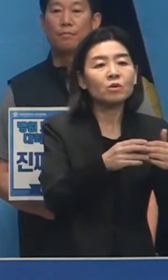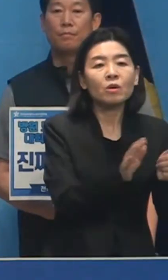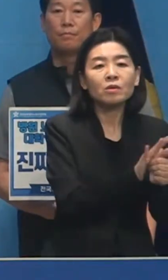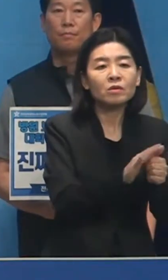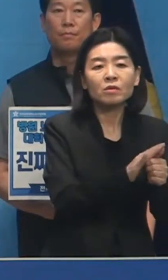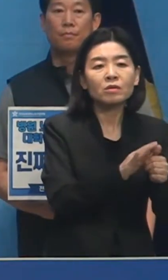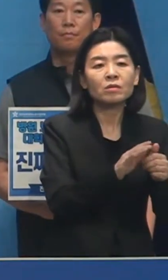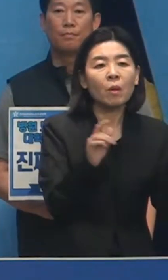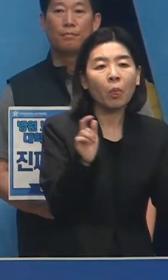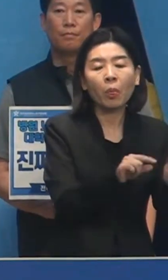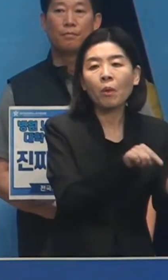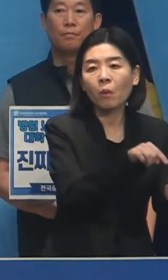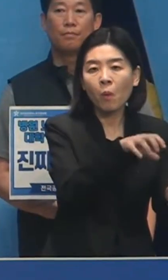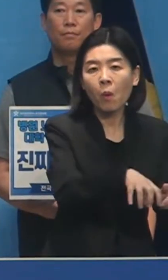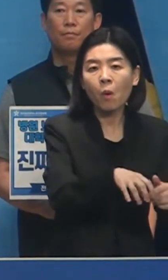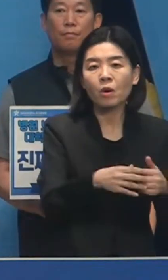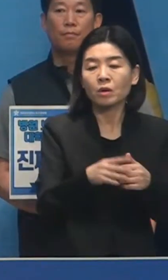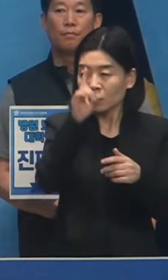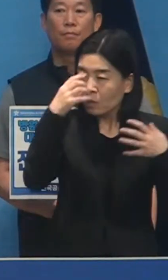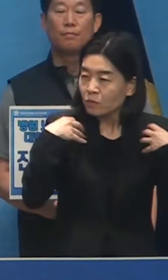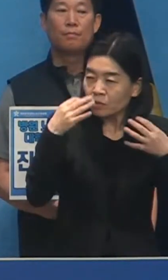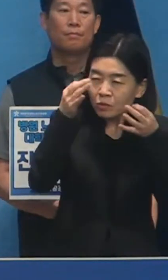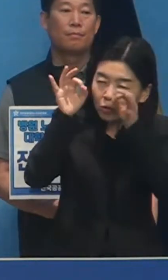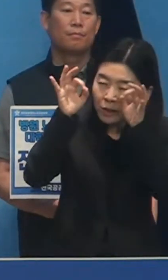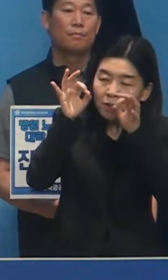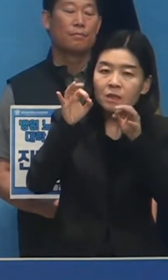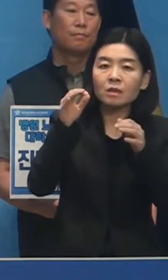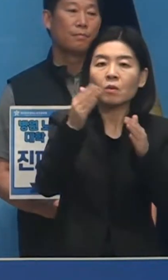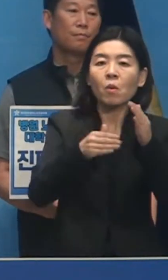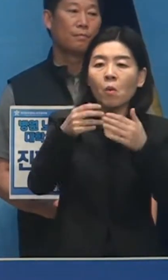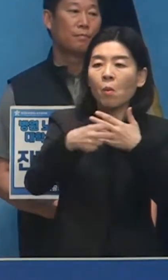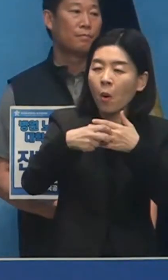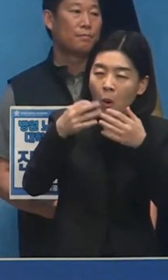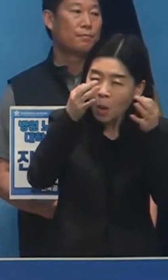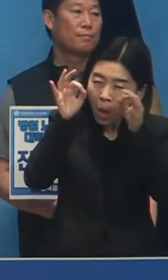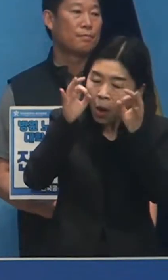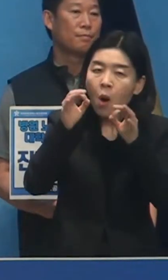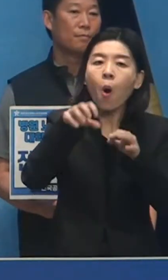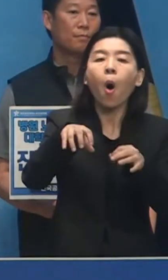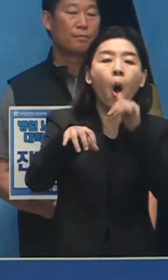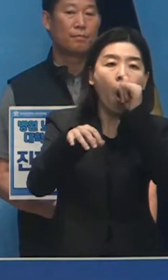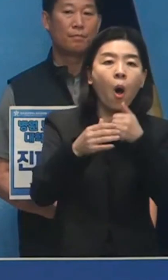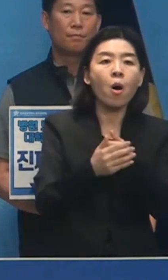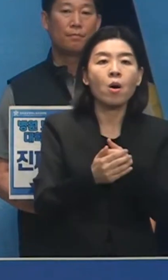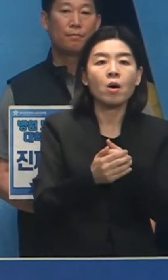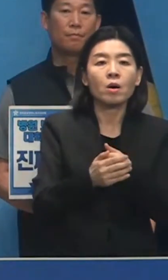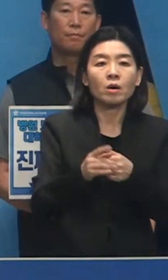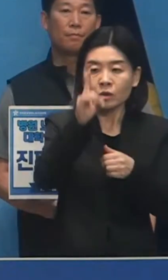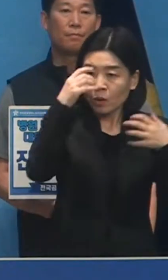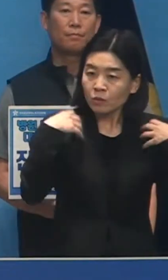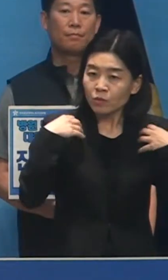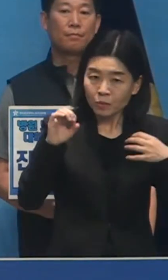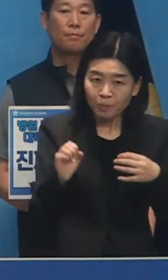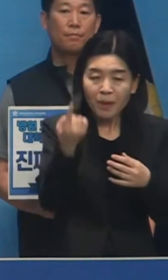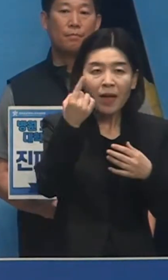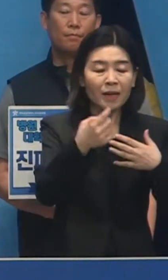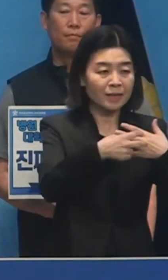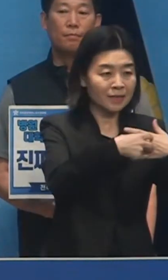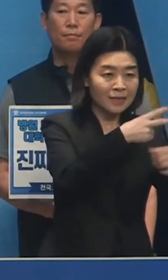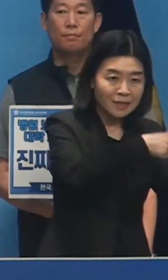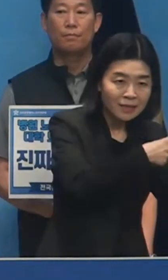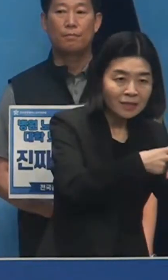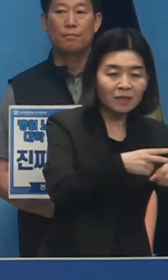눈치를 보아야 하는 공공병원들도 있습니다. 정부가 문제를 키운 의정 사태로 발생한 어려움은